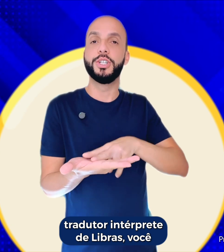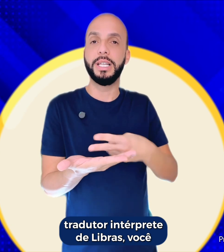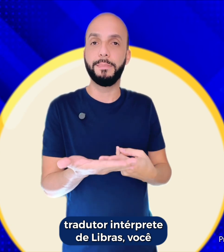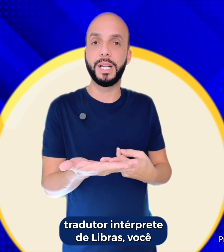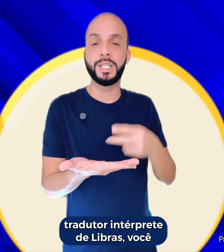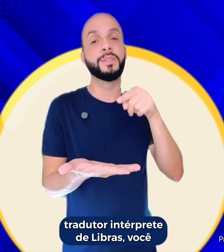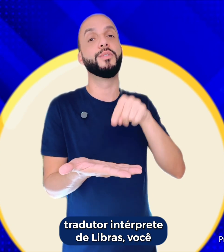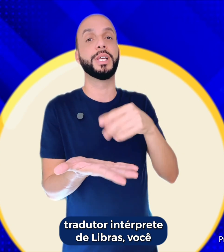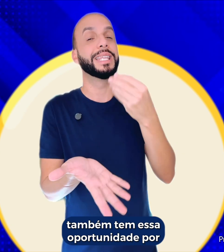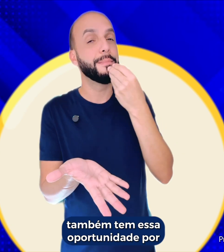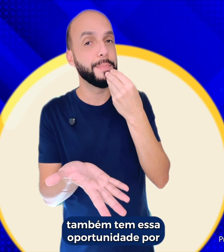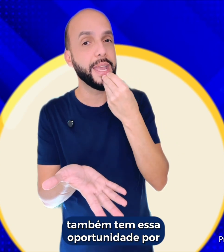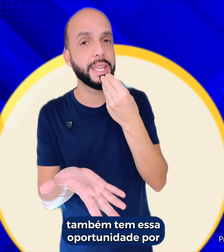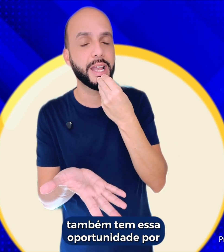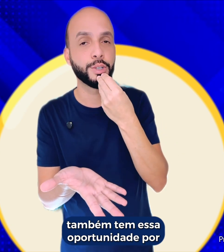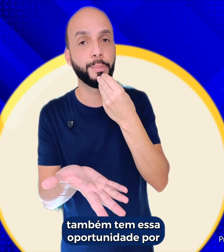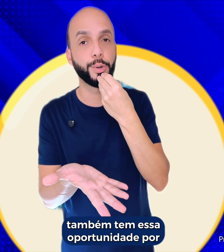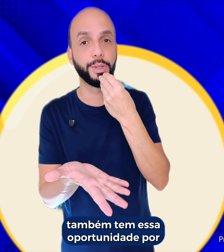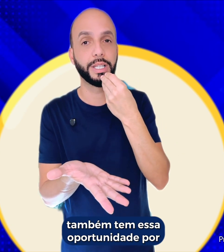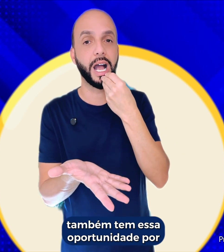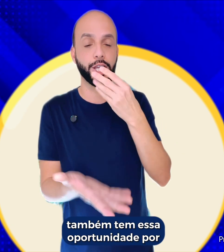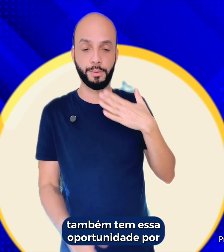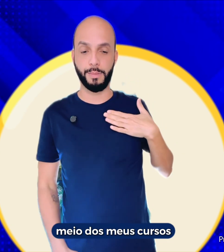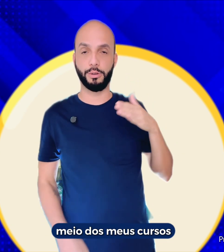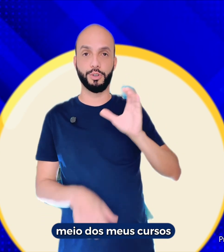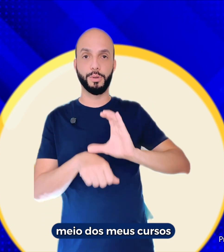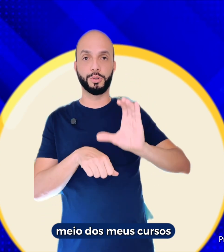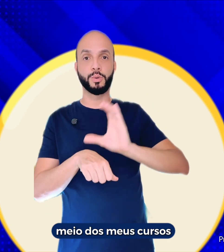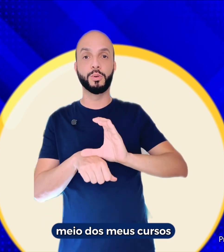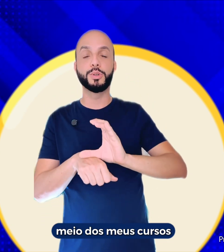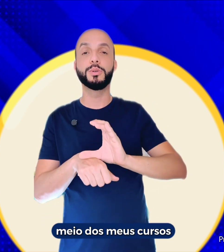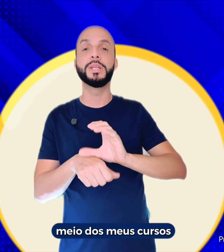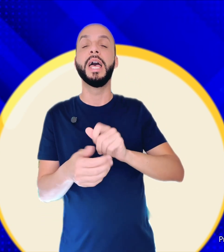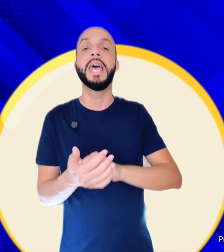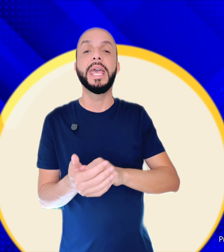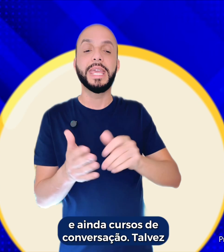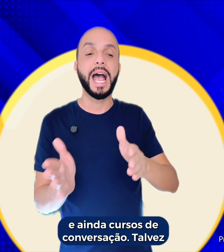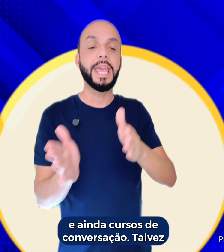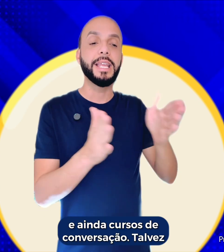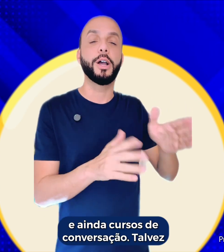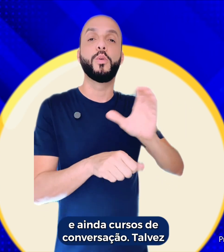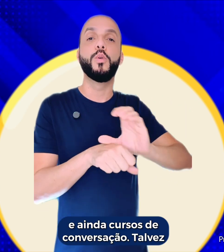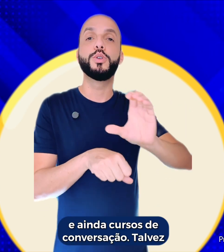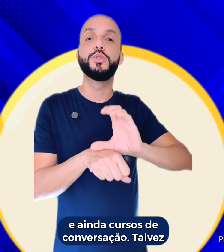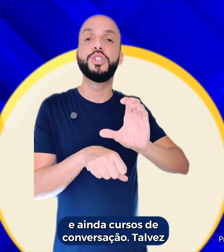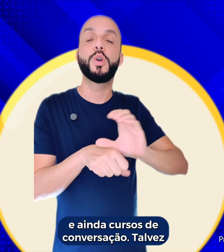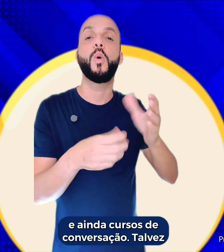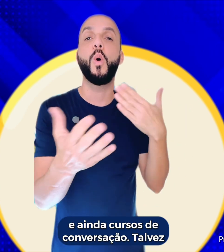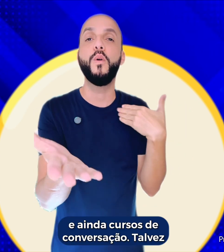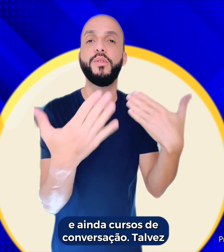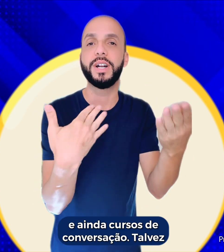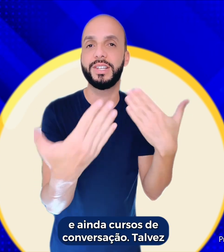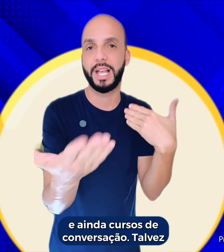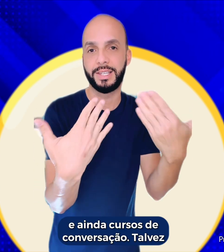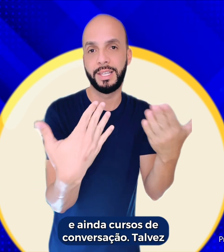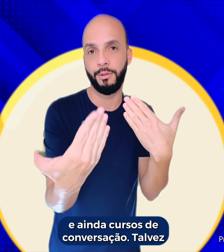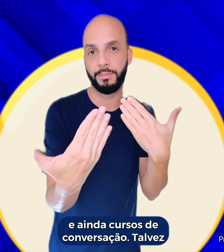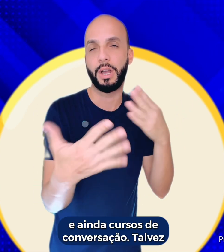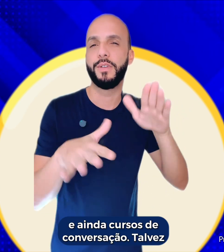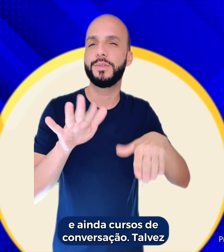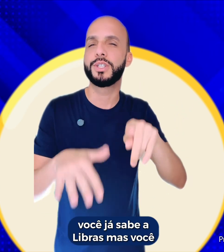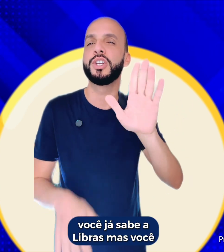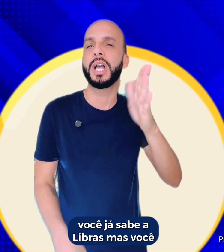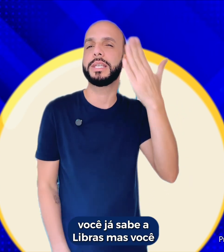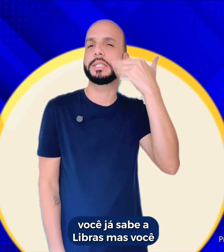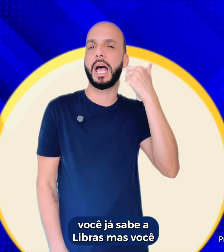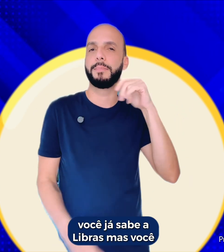intérprete de Libras, você também tem essa oportunidade por meio dos meus cursos, e ainda curso de conversação,